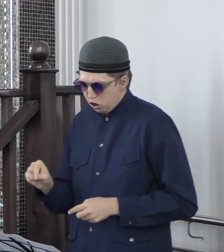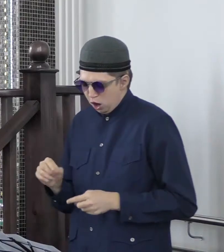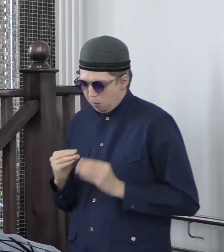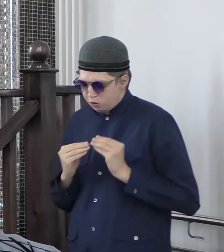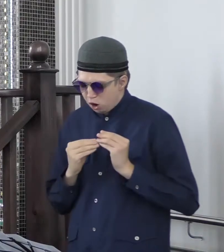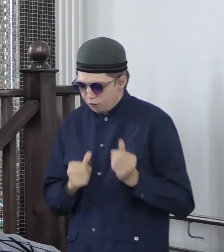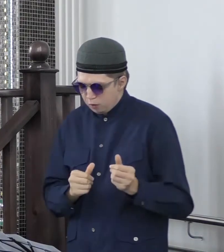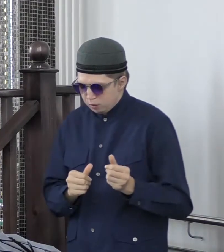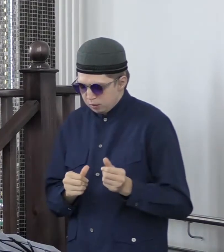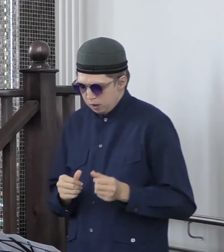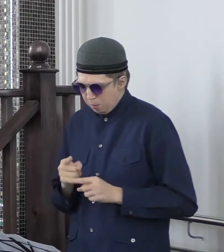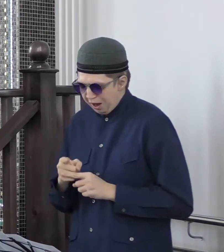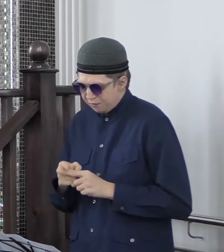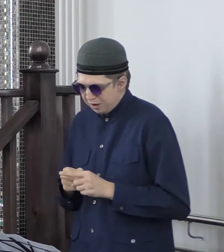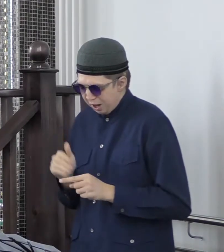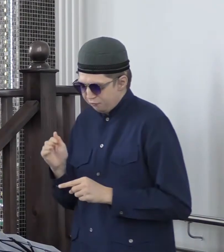أبرا شيء استماع